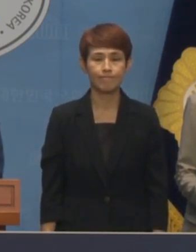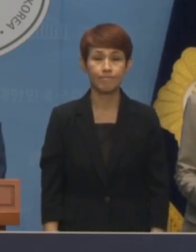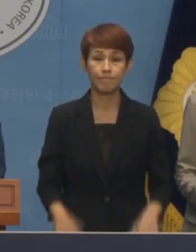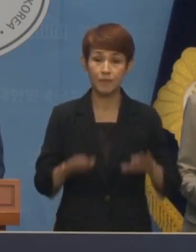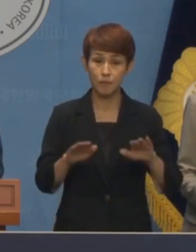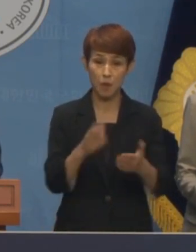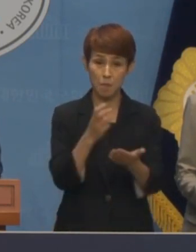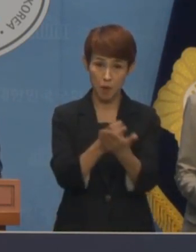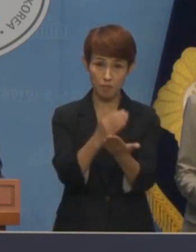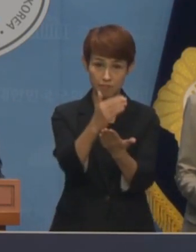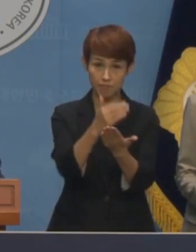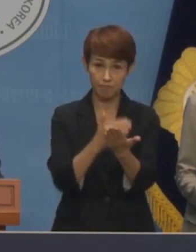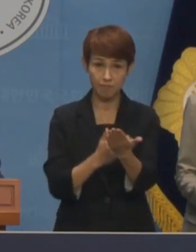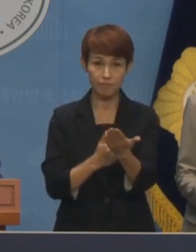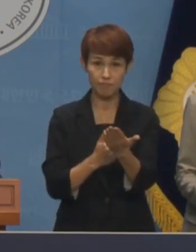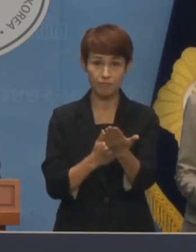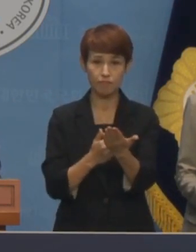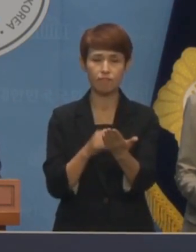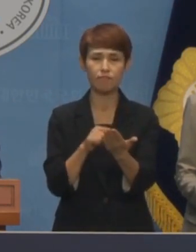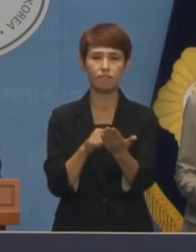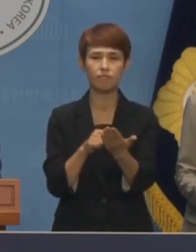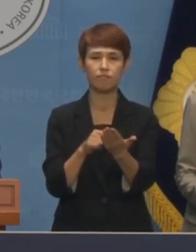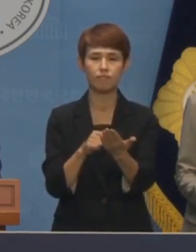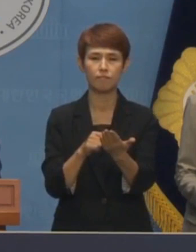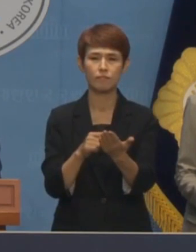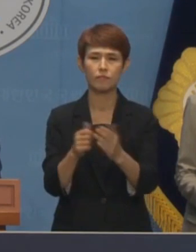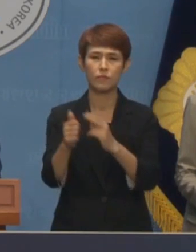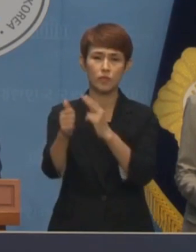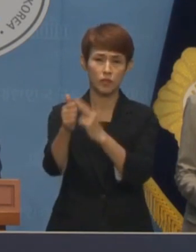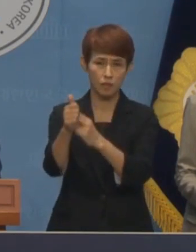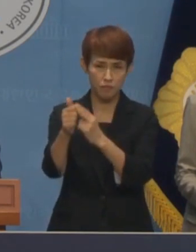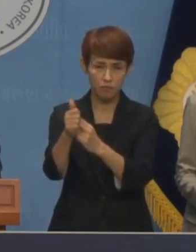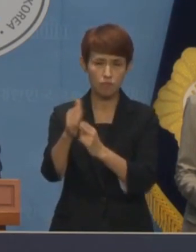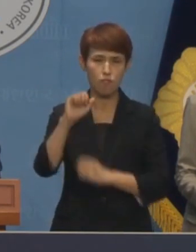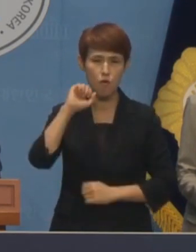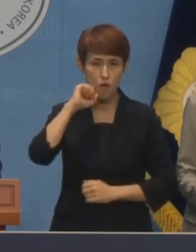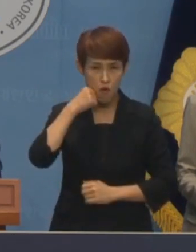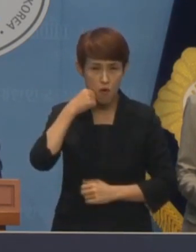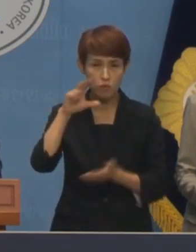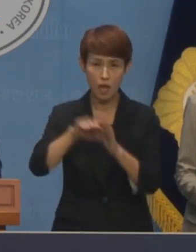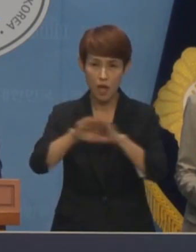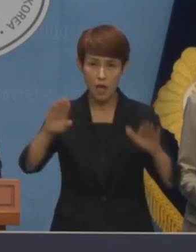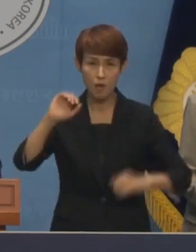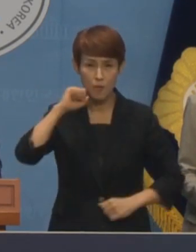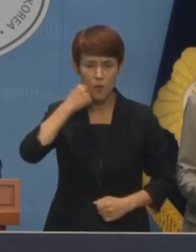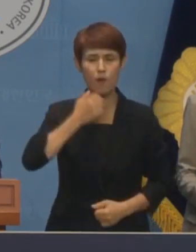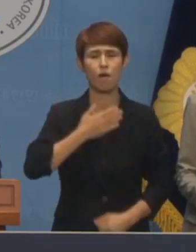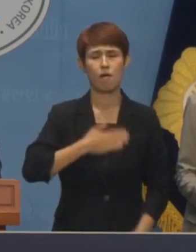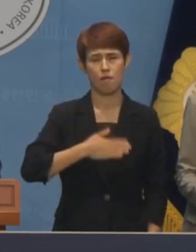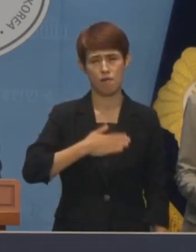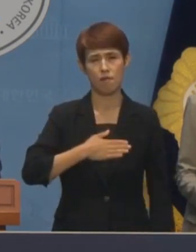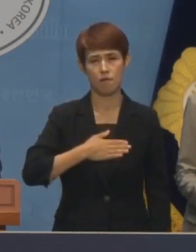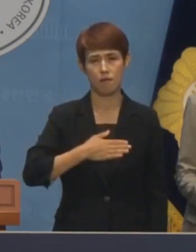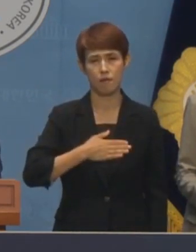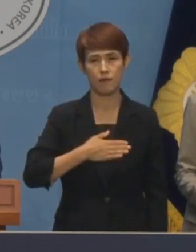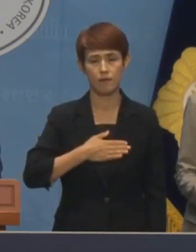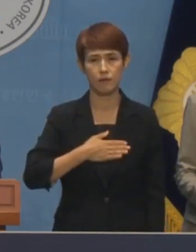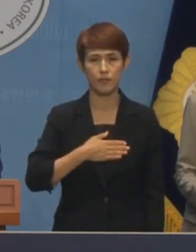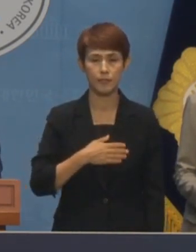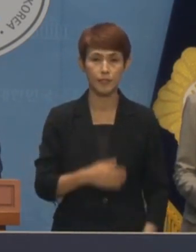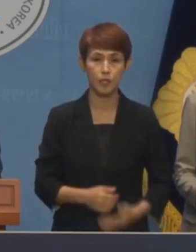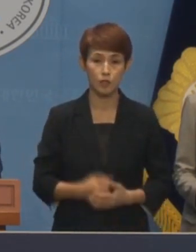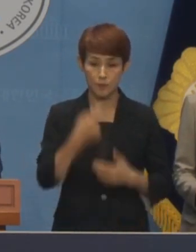이번에 발의하는 법안만으로는 현장에서 직면하고 있는 모든 어려움을 해결할 수 없다는 점을 잘 알고 있습니다.